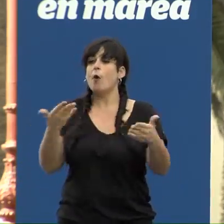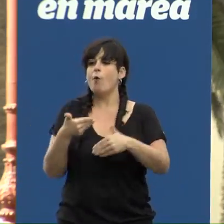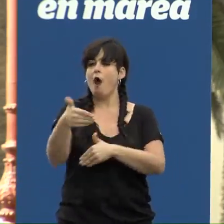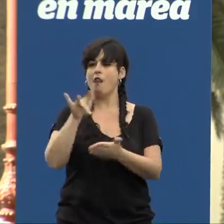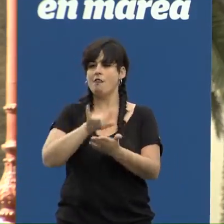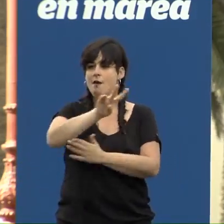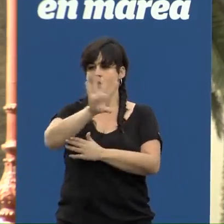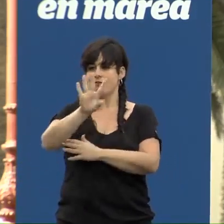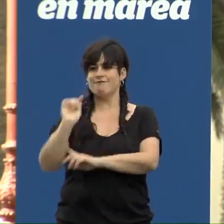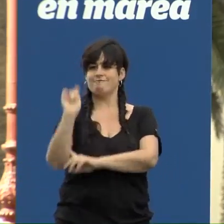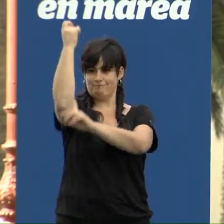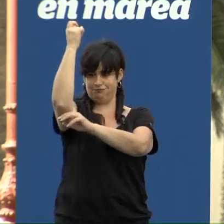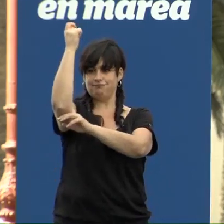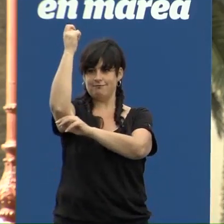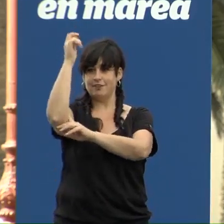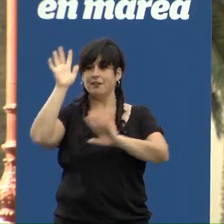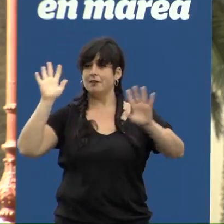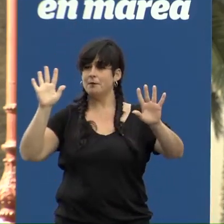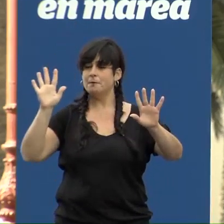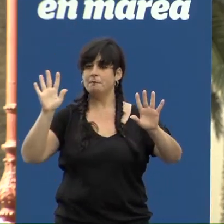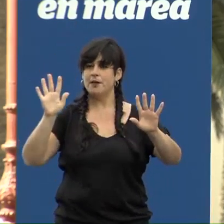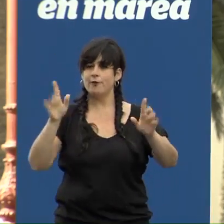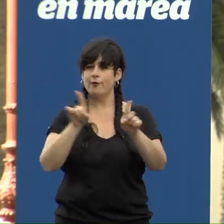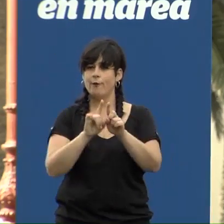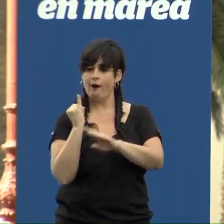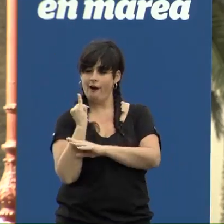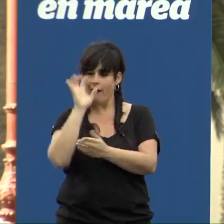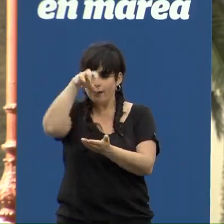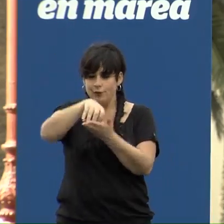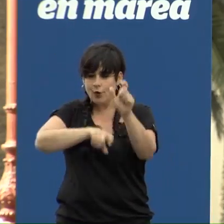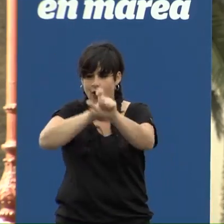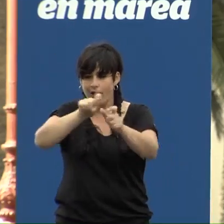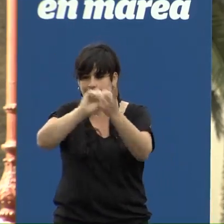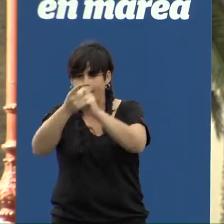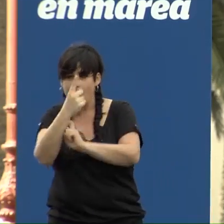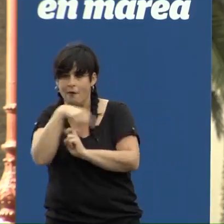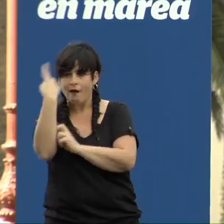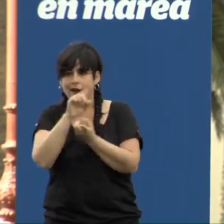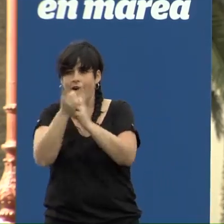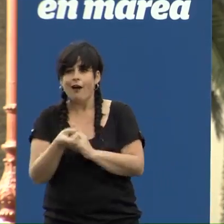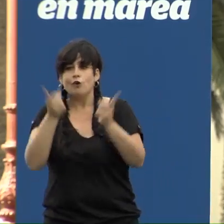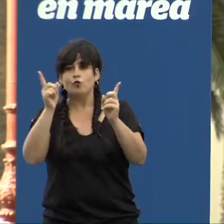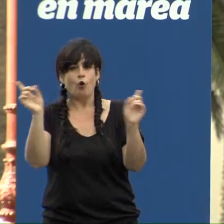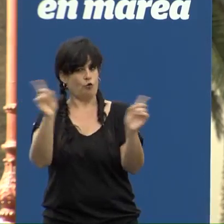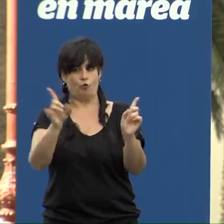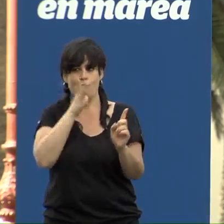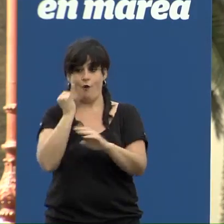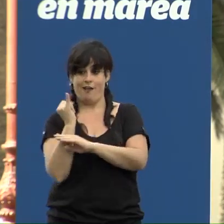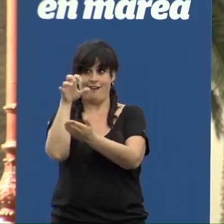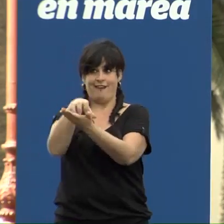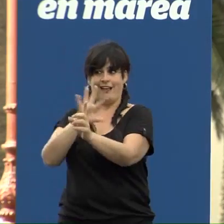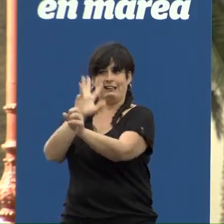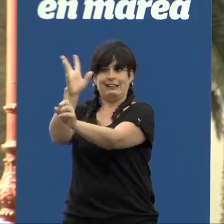de setembro, pero non só cambiar de inquilinos as institucións, porque esas institucións aínda non son nosas, non